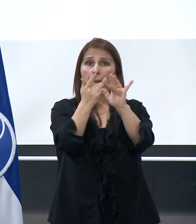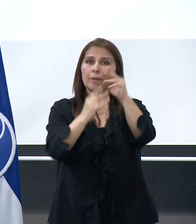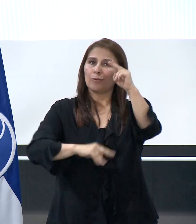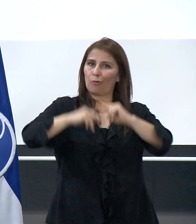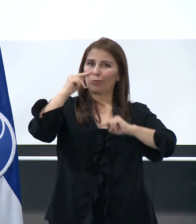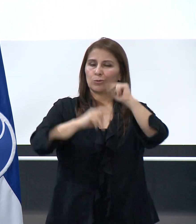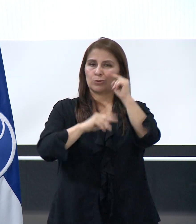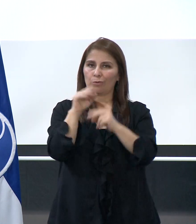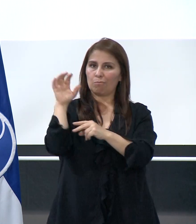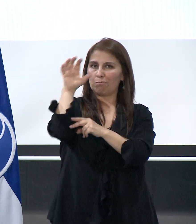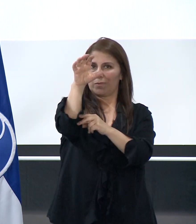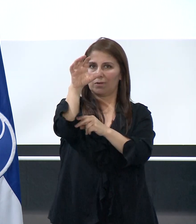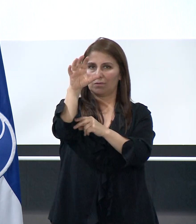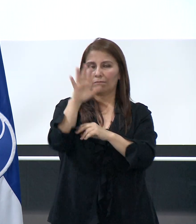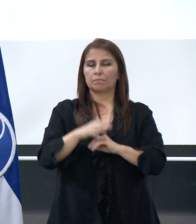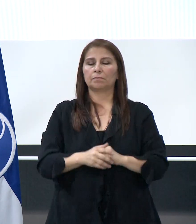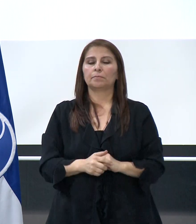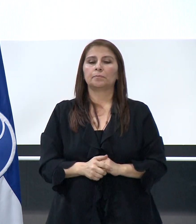del país